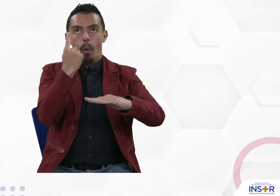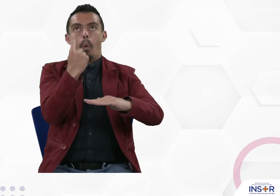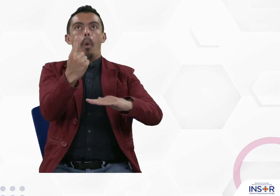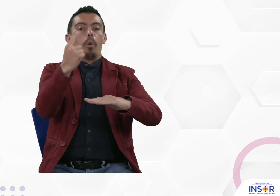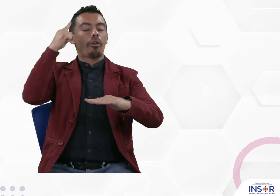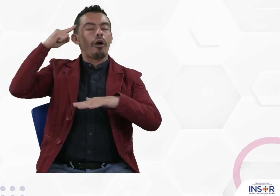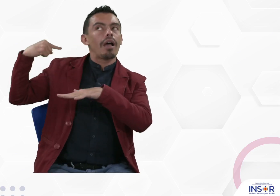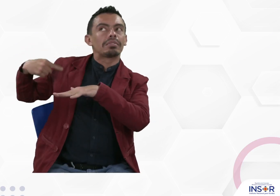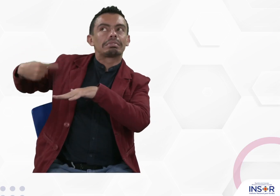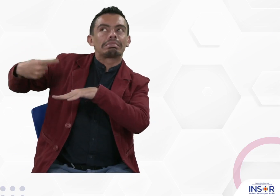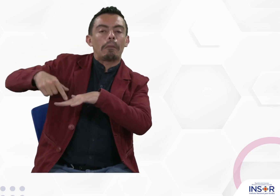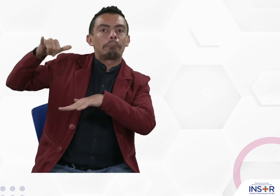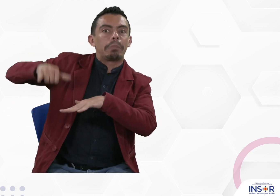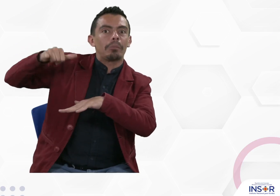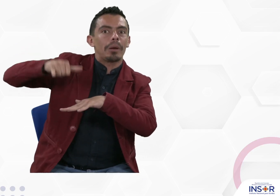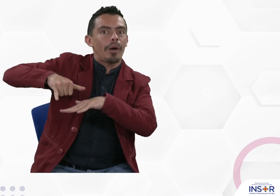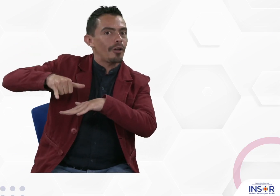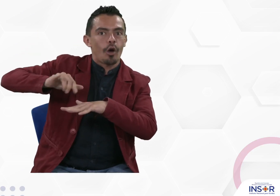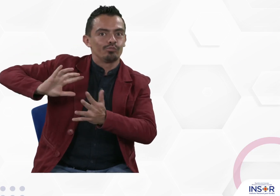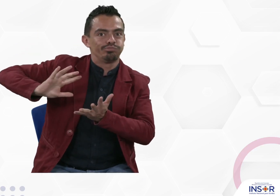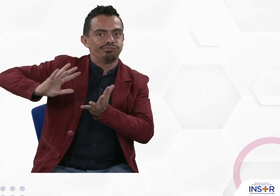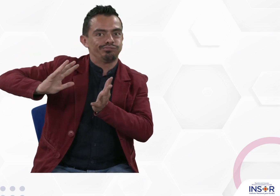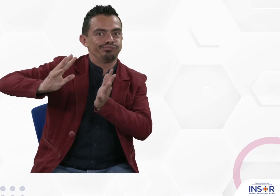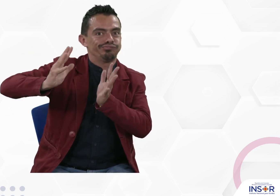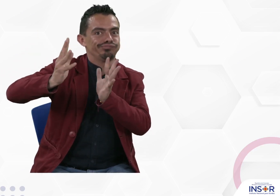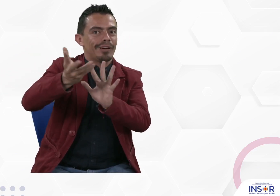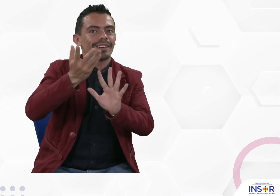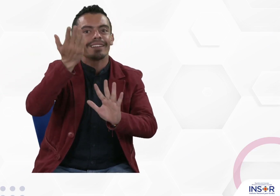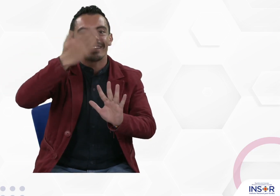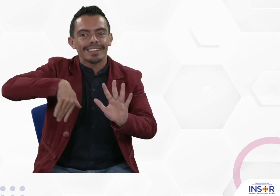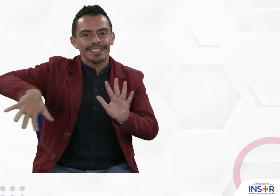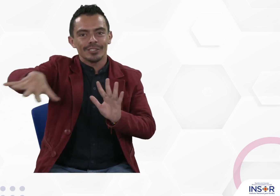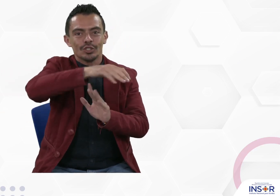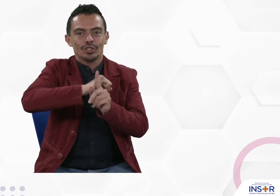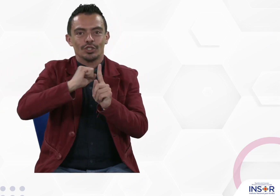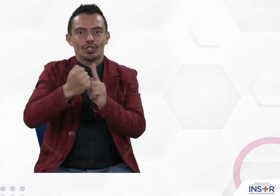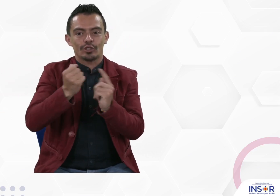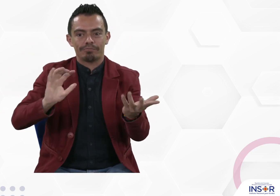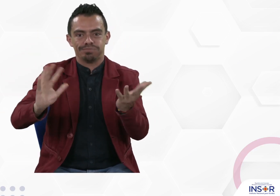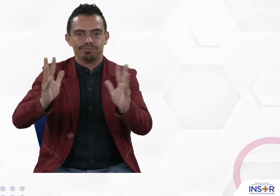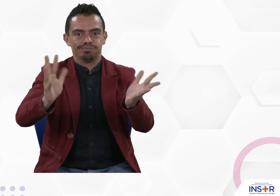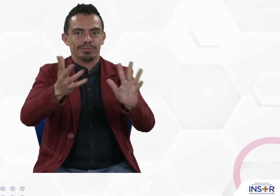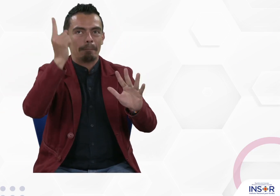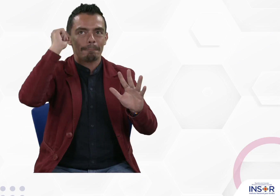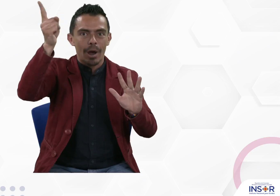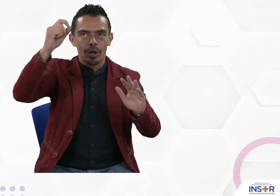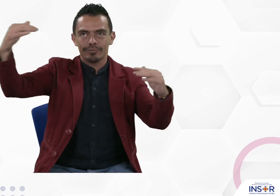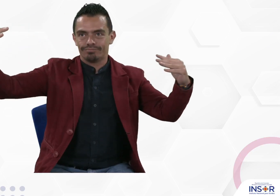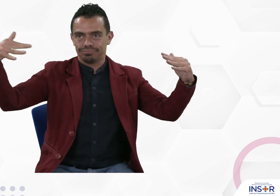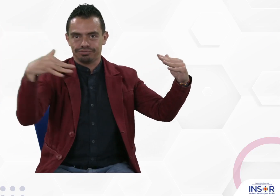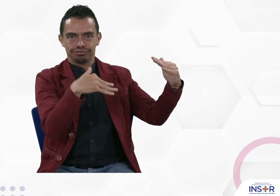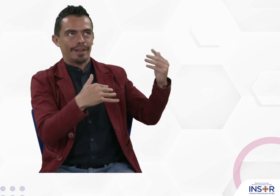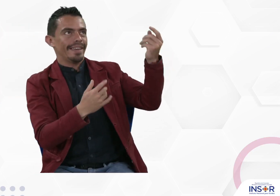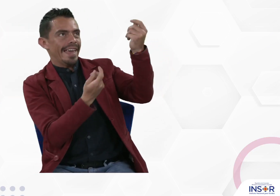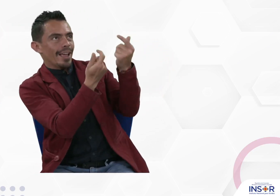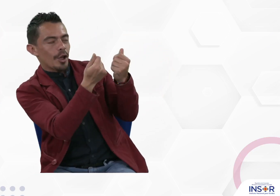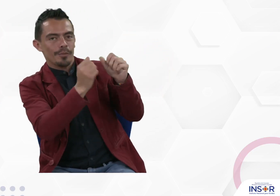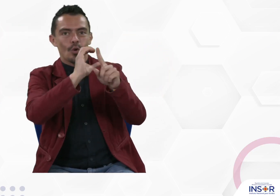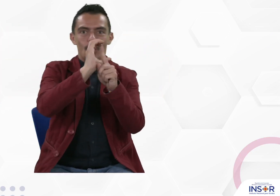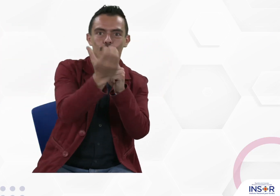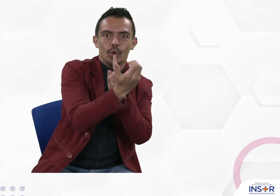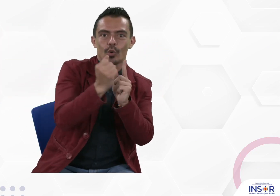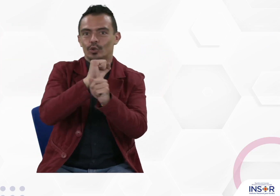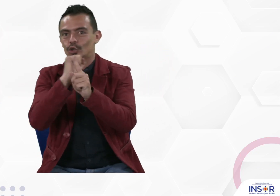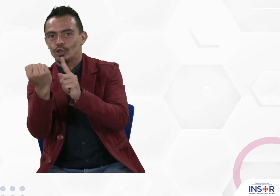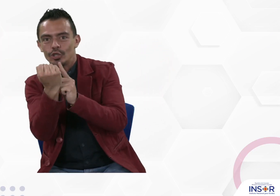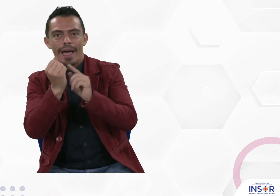comunidad sorda ha evolucionado, se ha transformado con el paso del tiempo a la par que se transforma la